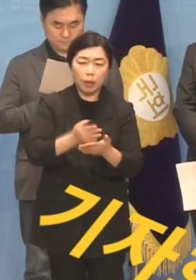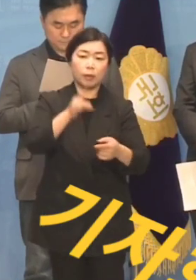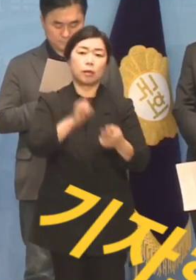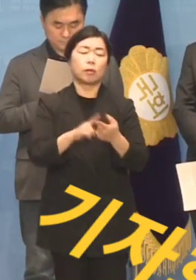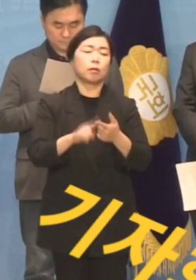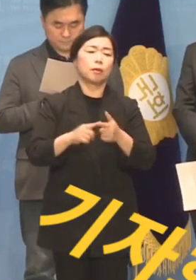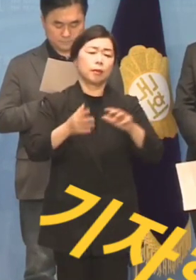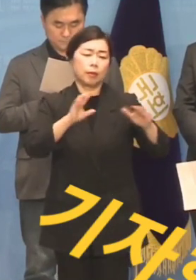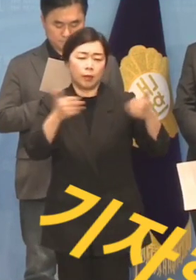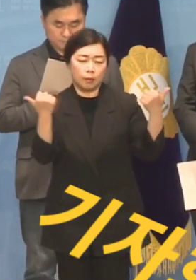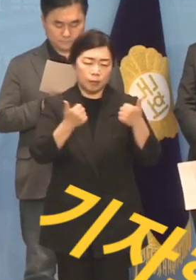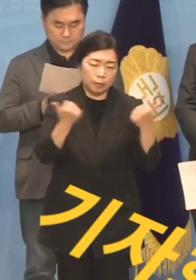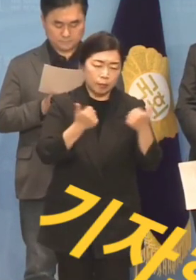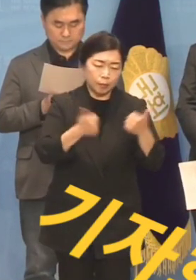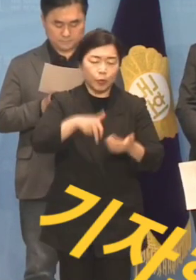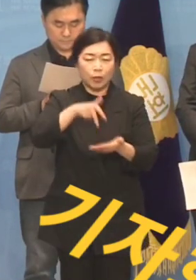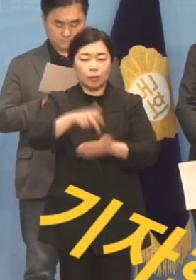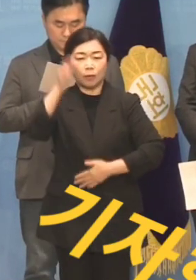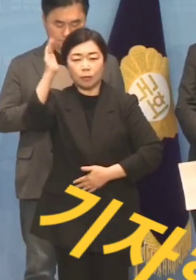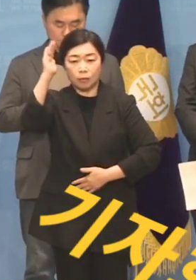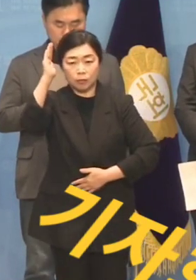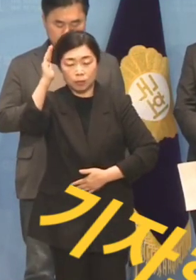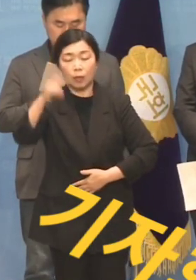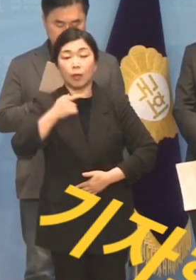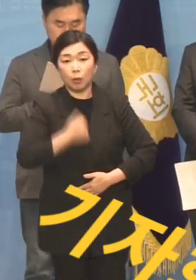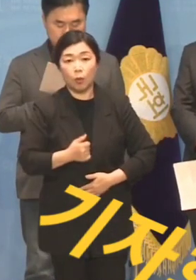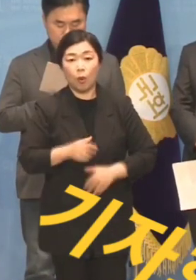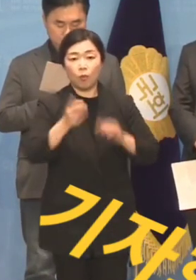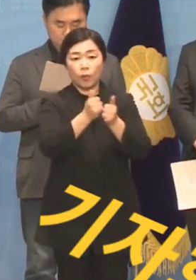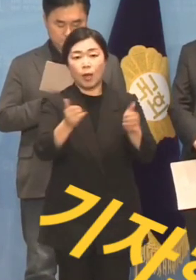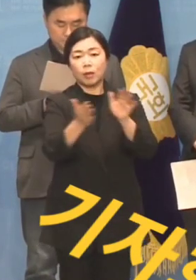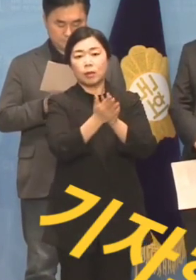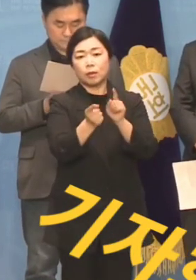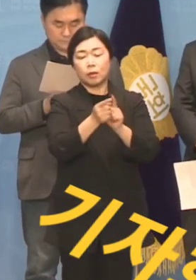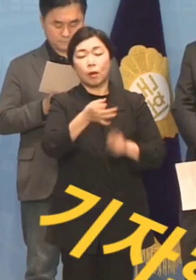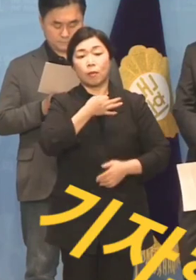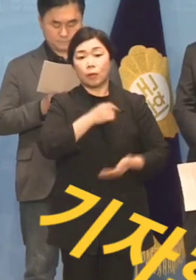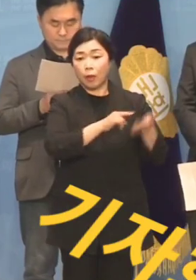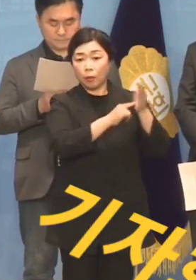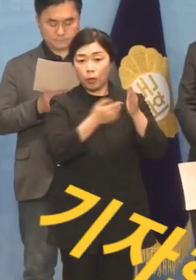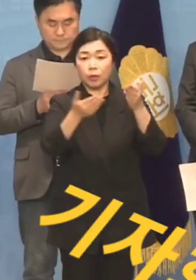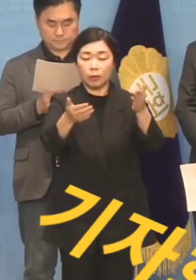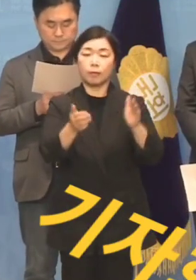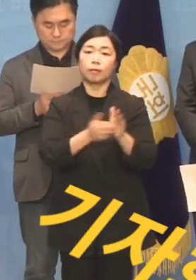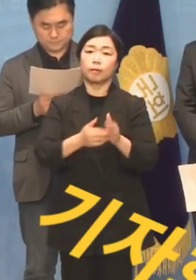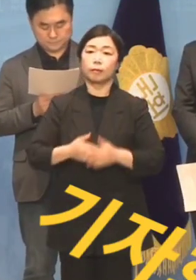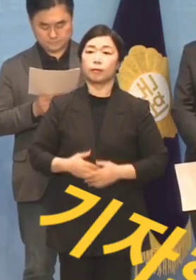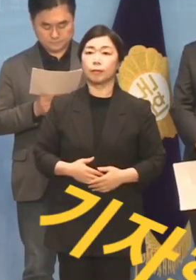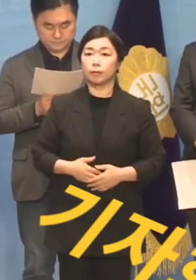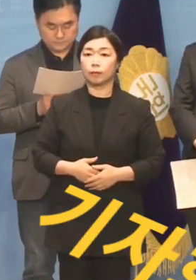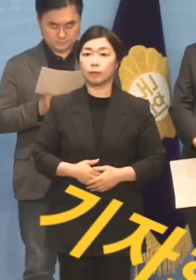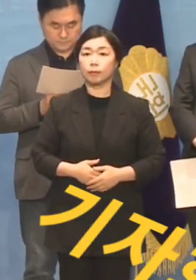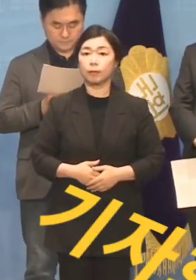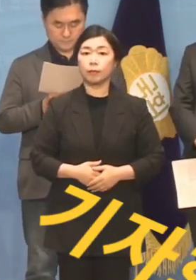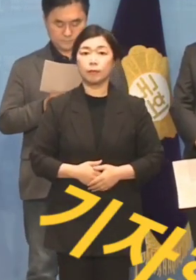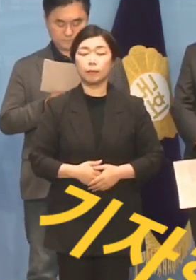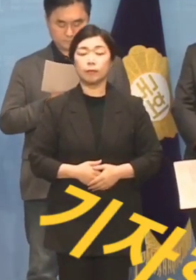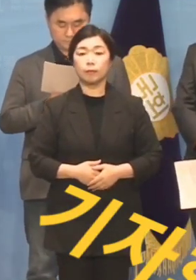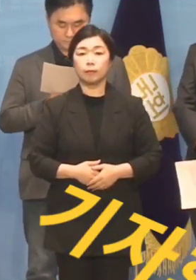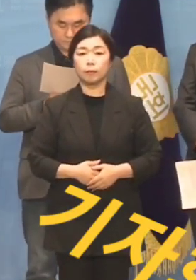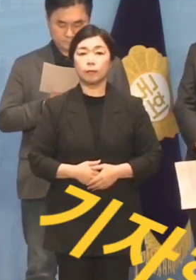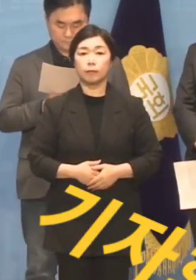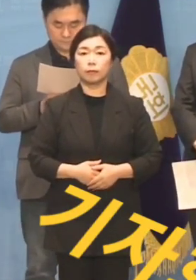명이 나서서 저마다의 생각을 국민들께 직접 말씀을 드렸습니다.